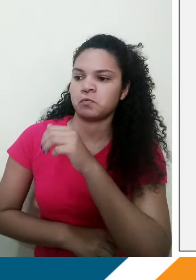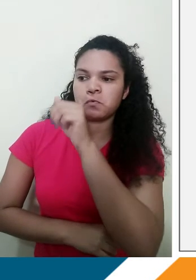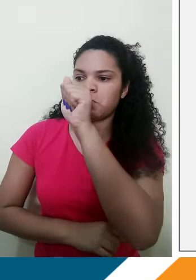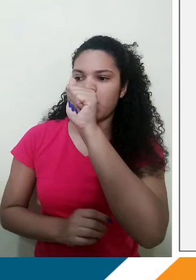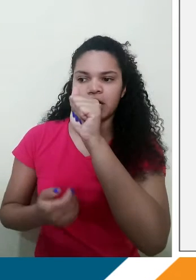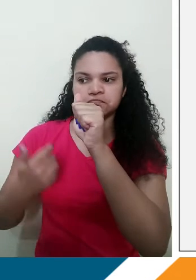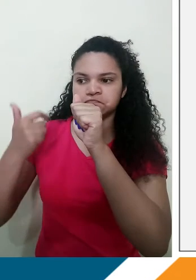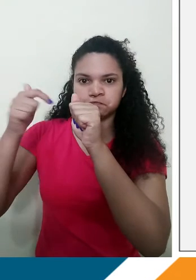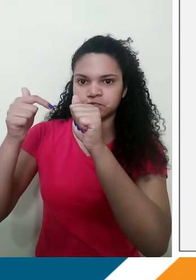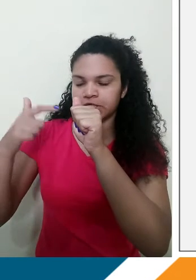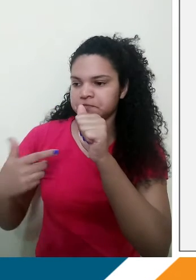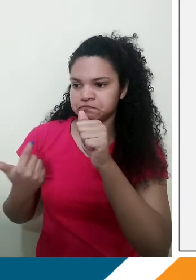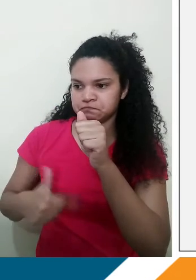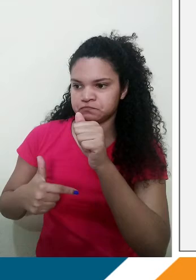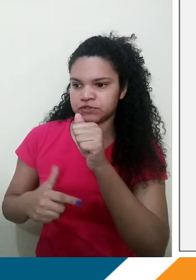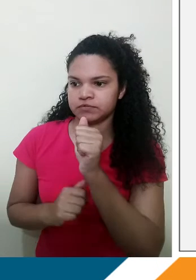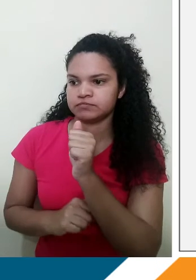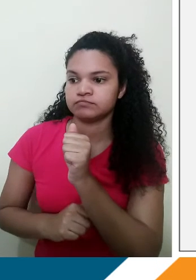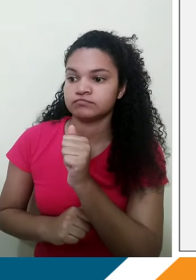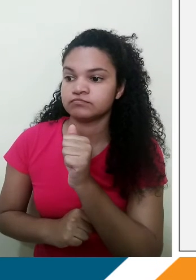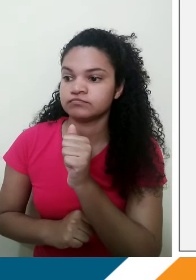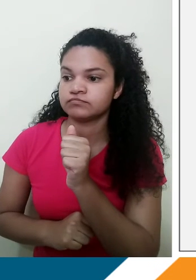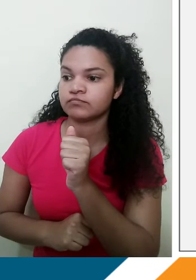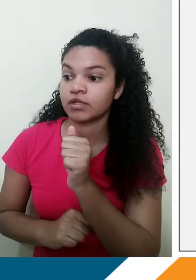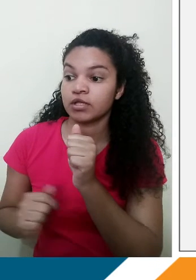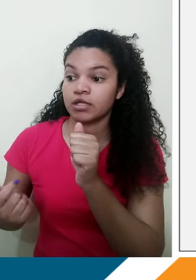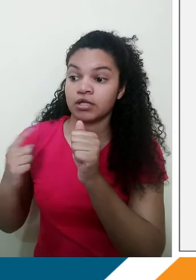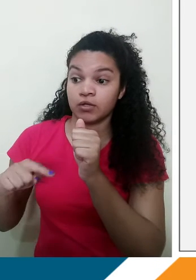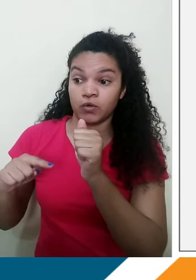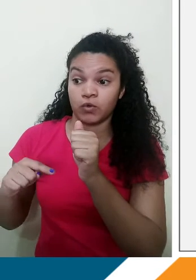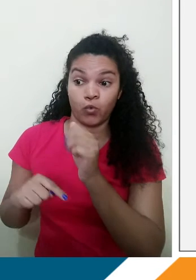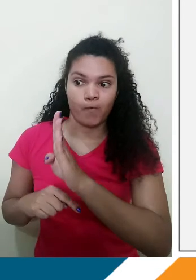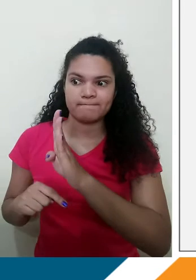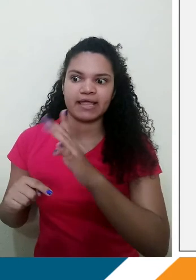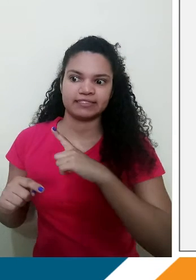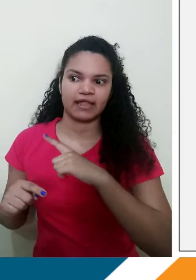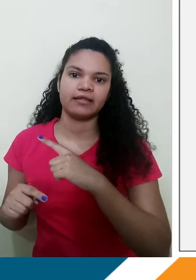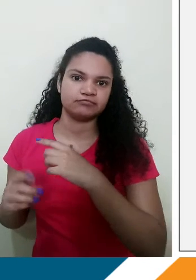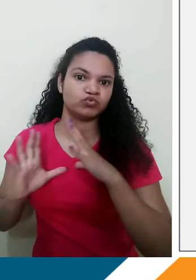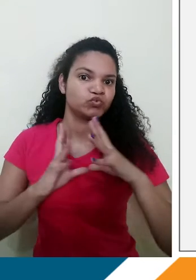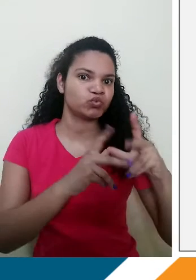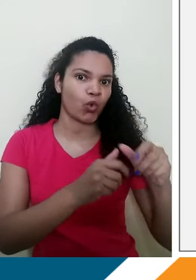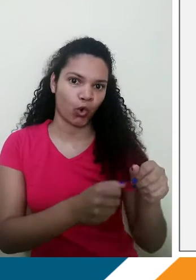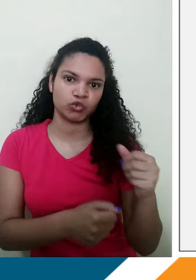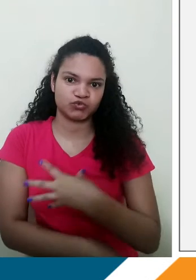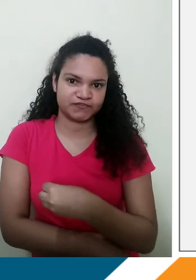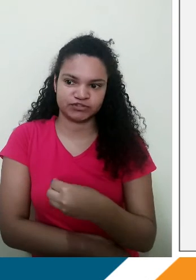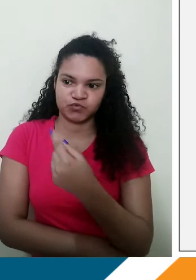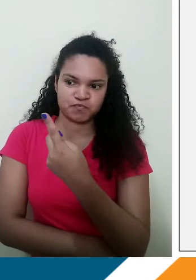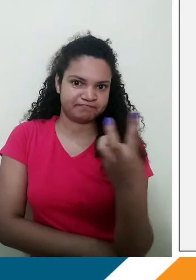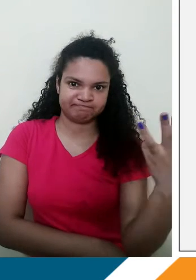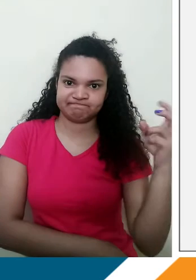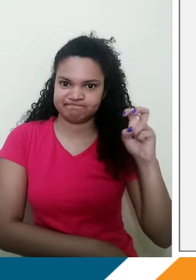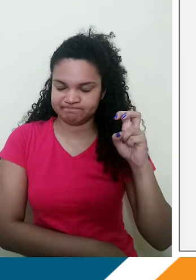pai, que aparece nos filhotes 1, 2, 3, 4 e 5, em todos eles. O alelo C da mãe, que